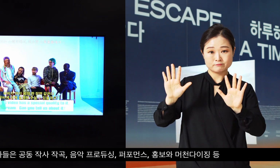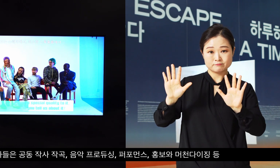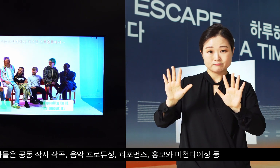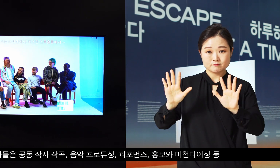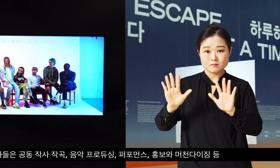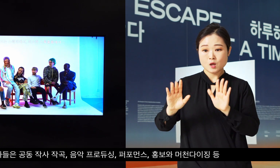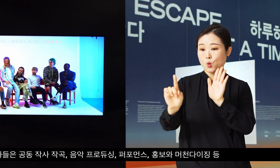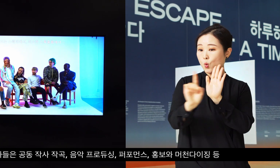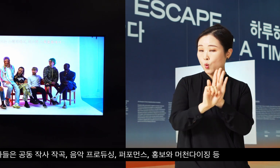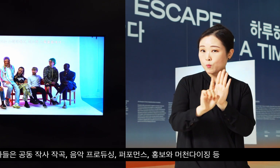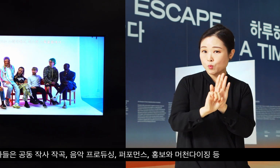홍보와 머천다이징 등